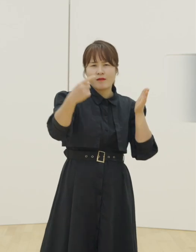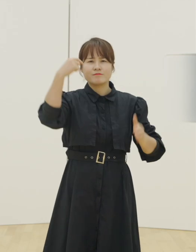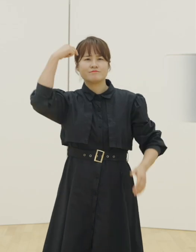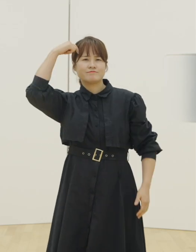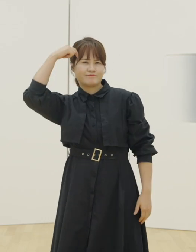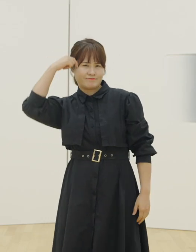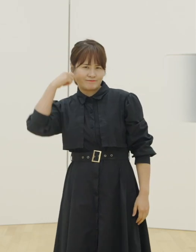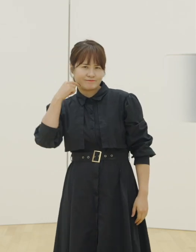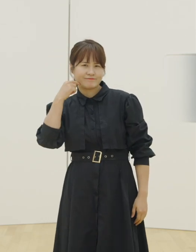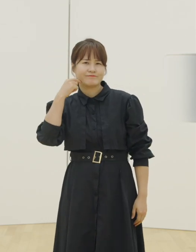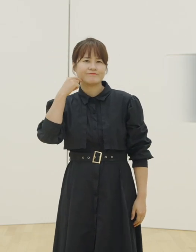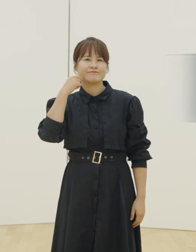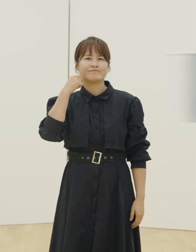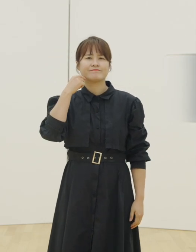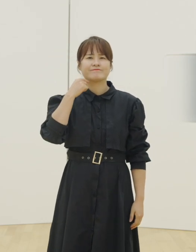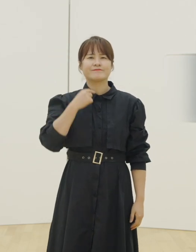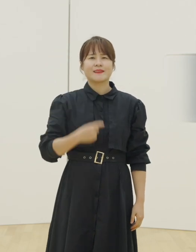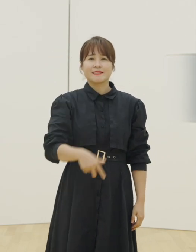공간과 여백을 느끼게 합니다.